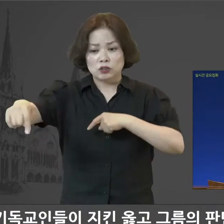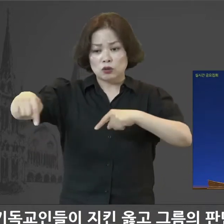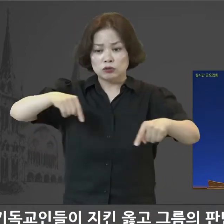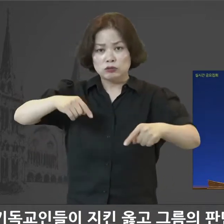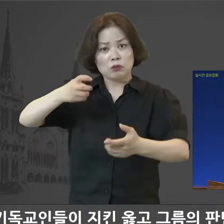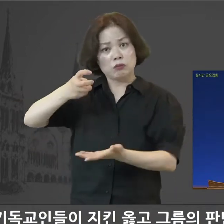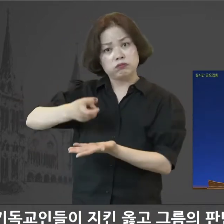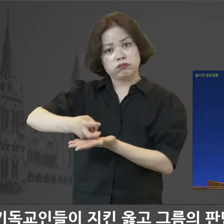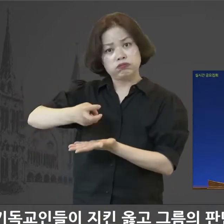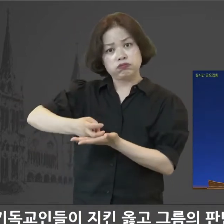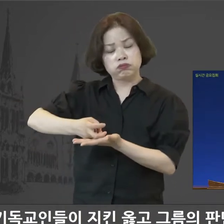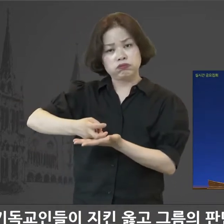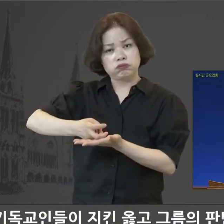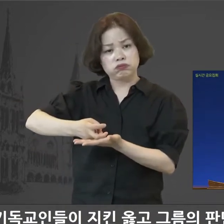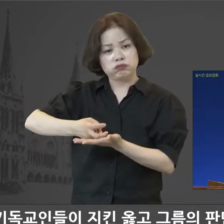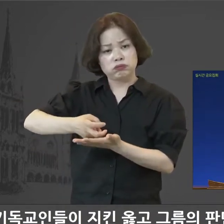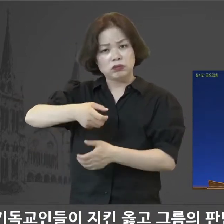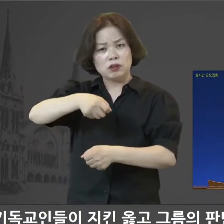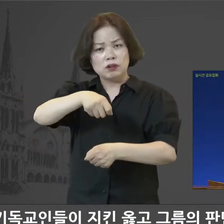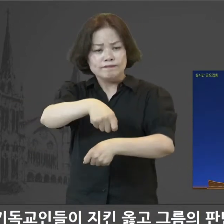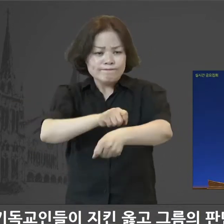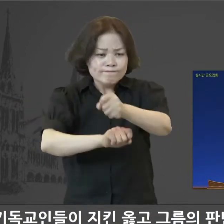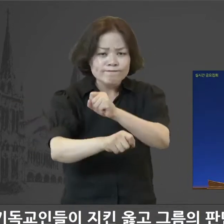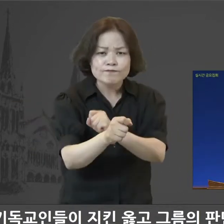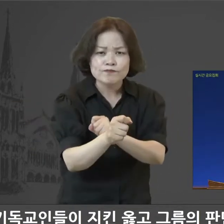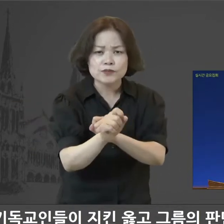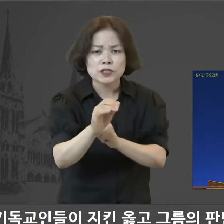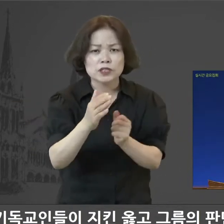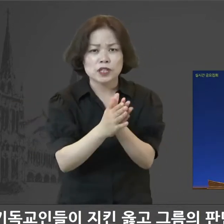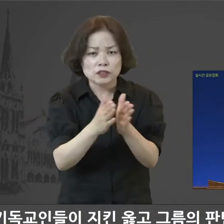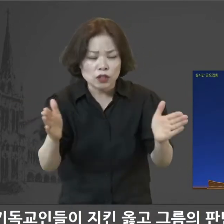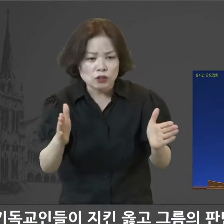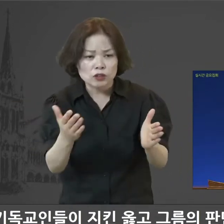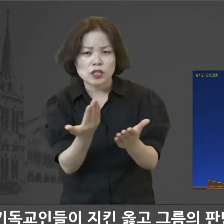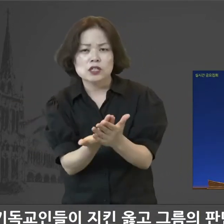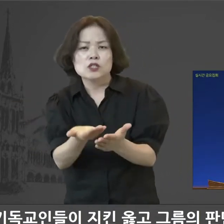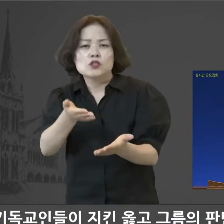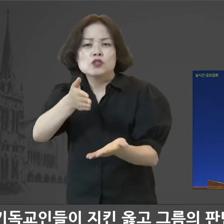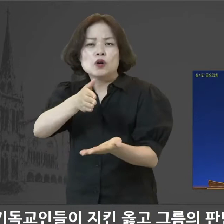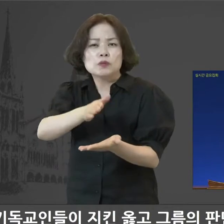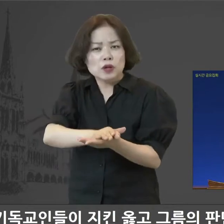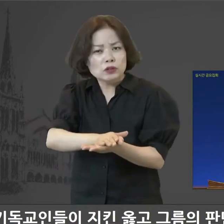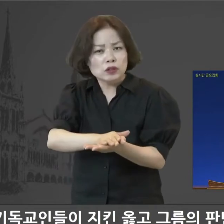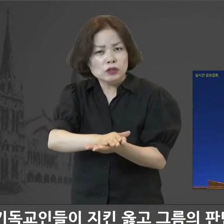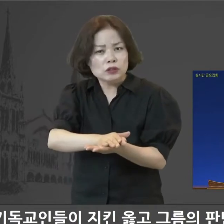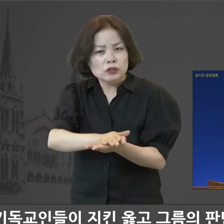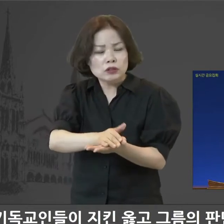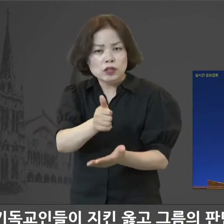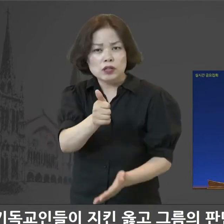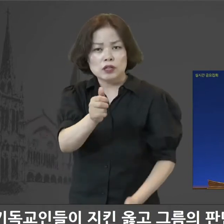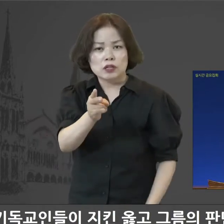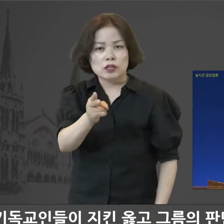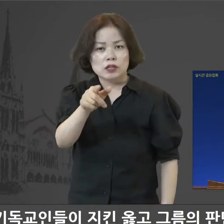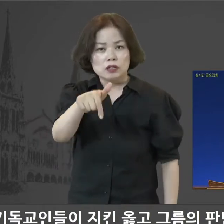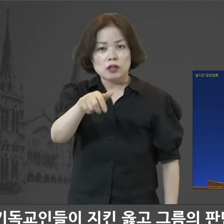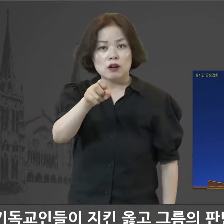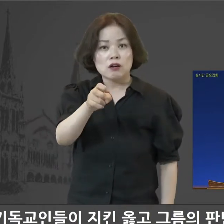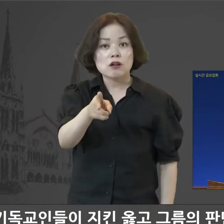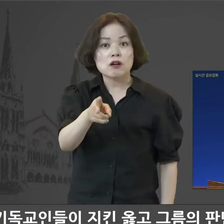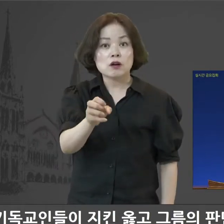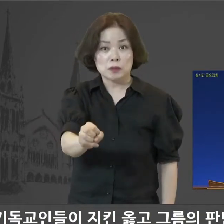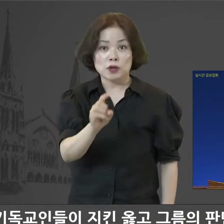또 법적으로 본격화된 시점이 소위 그걸 혁명적이라고 해서 혁명이라고 붙입니다. 그래서 68혁명이라는 말